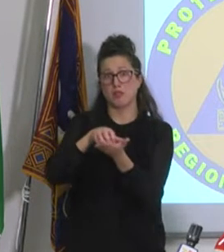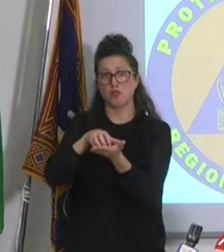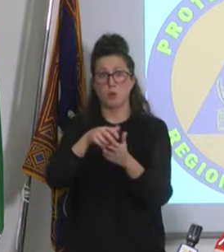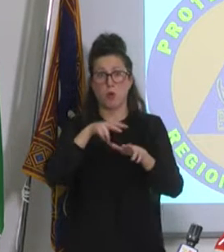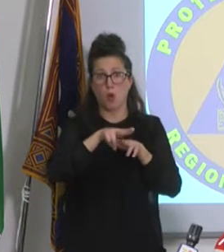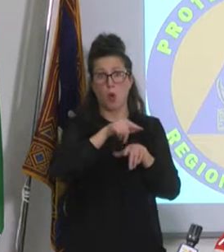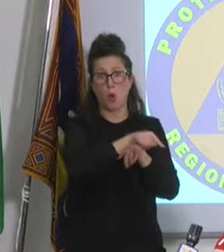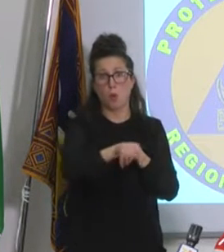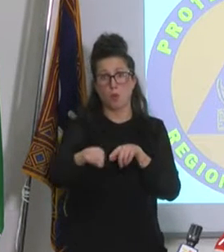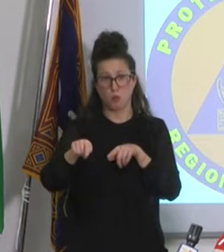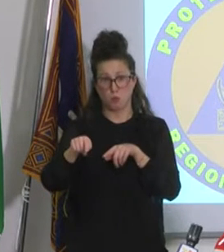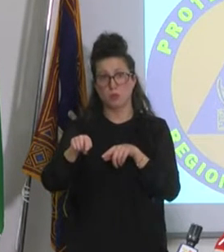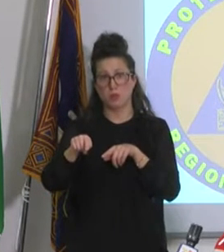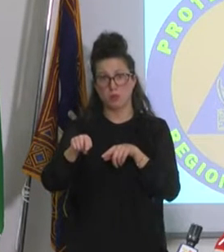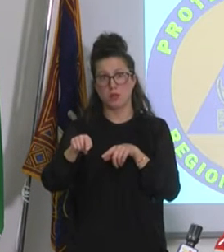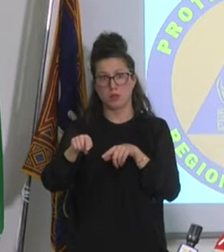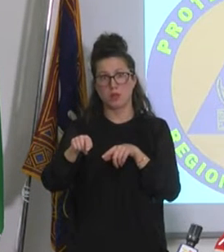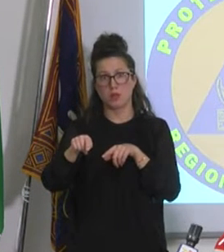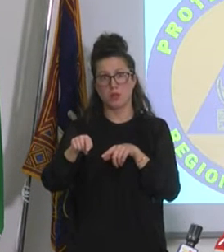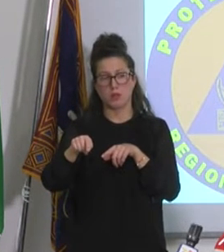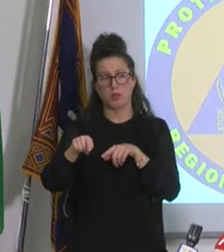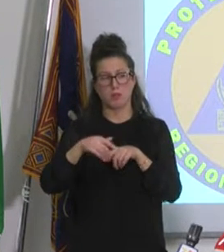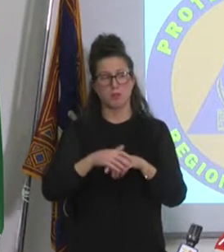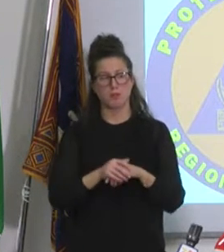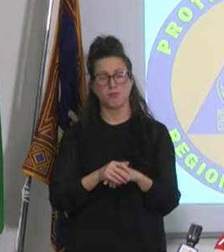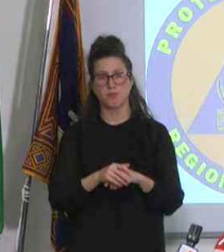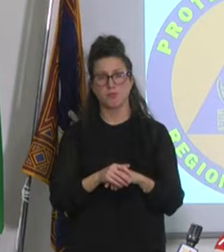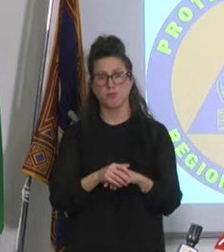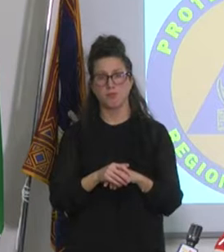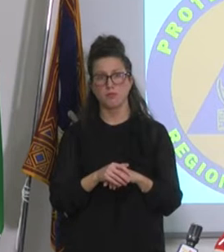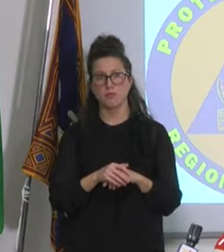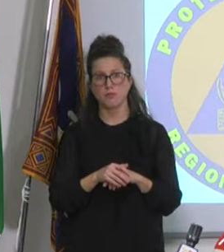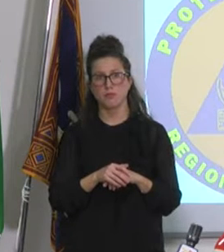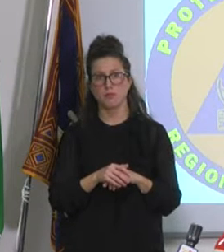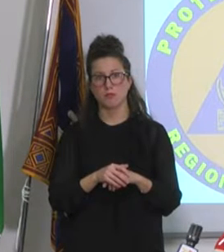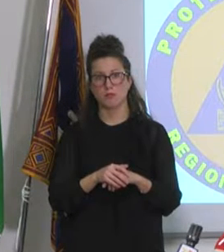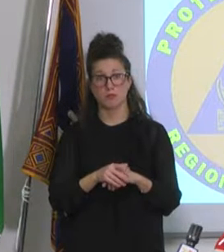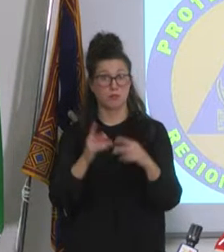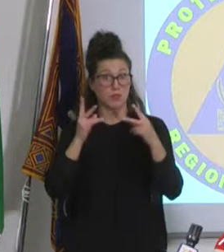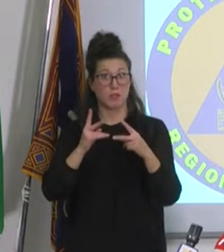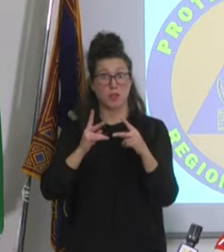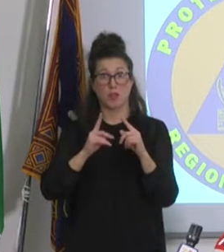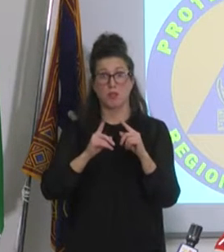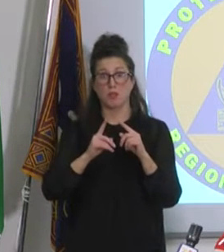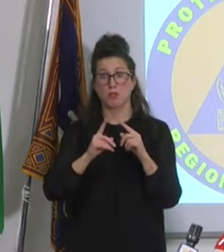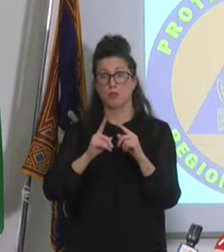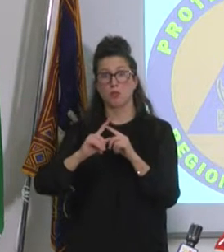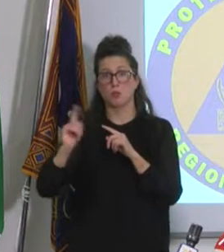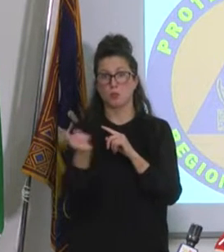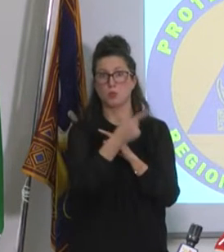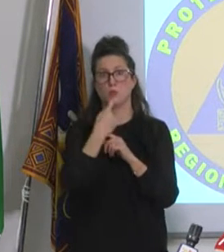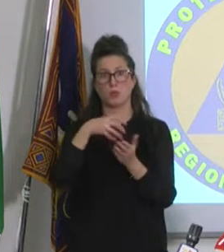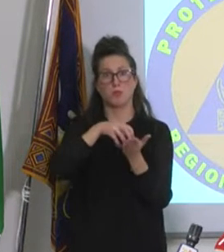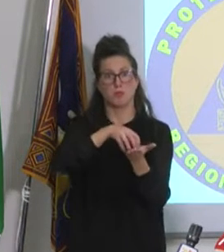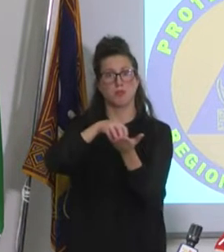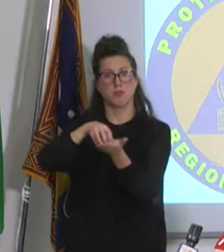se voi osservate nessuno parla di ancora dice di avere ancora crediti rispetto all'alluvione 2010